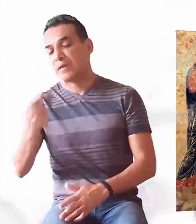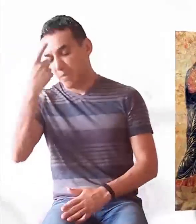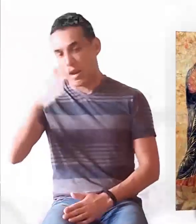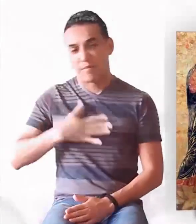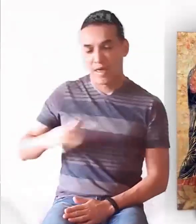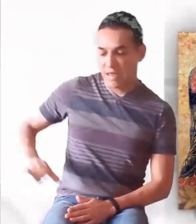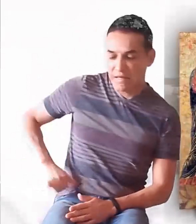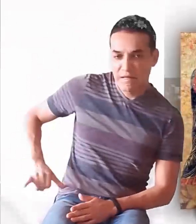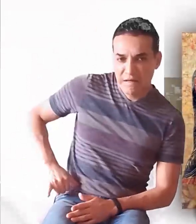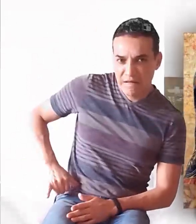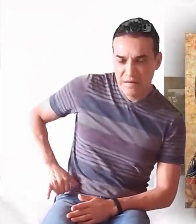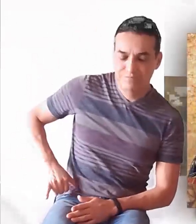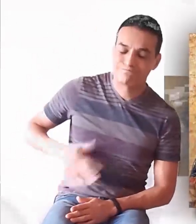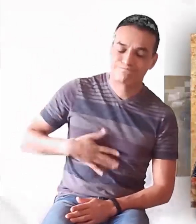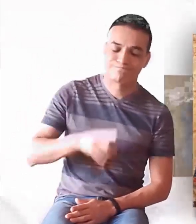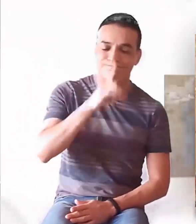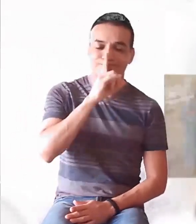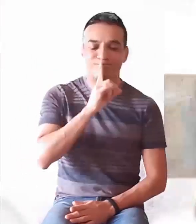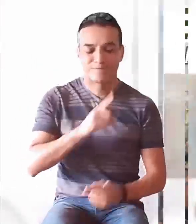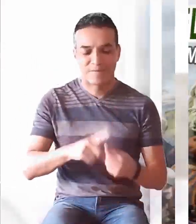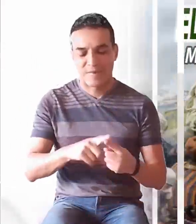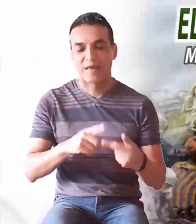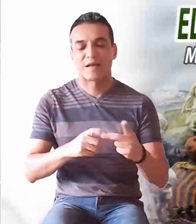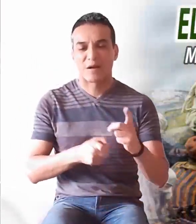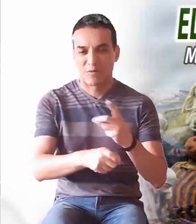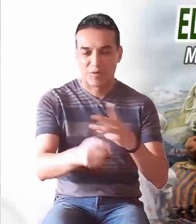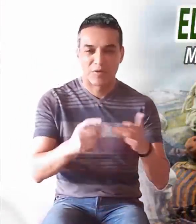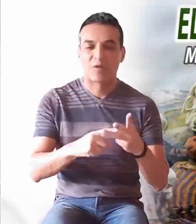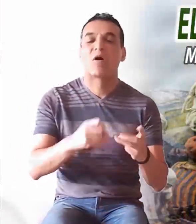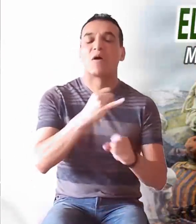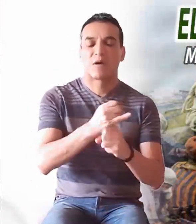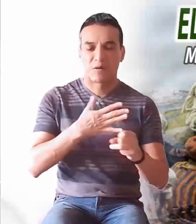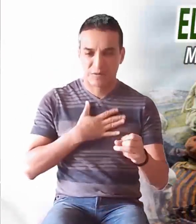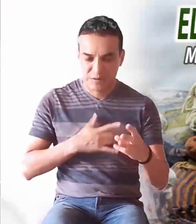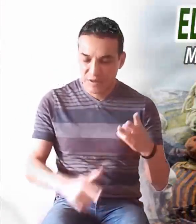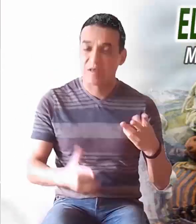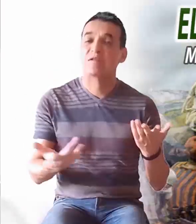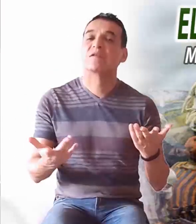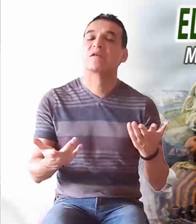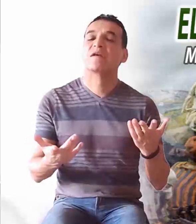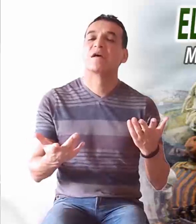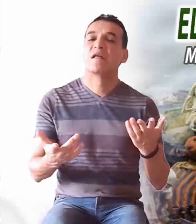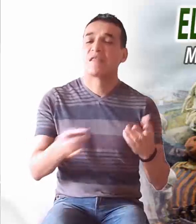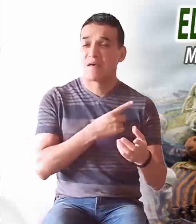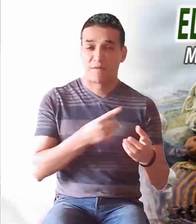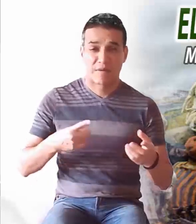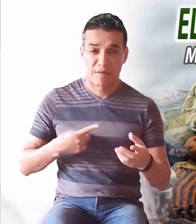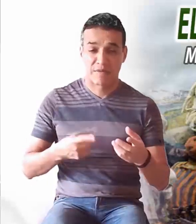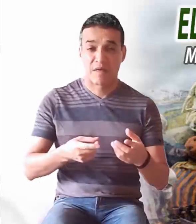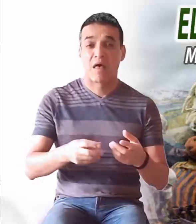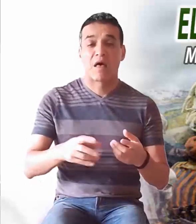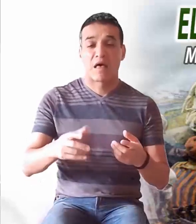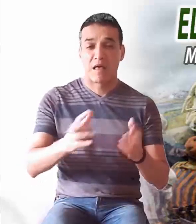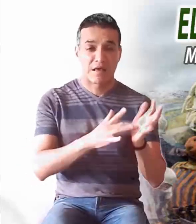propios intereses, aparecen mentira, corrupción, injusticia. La solución no es abandonar a Cristo y